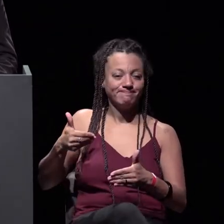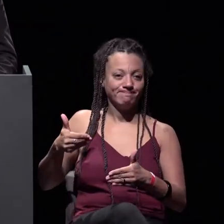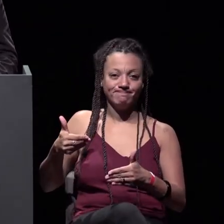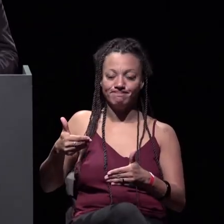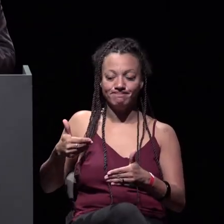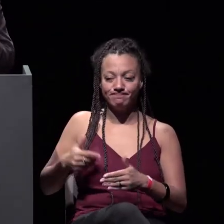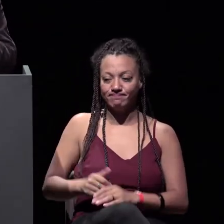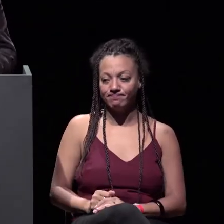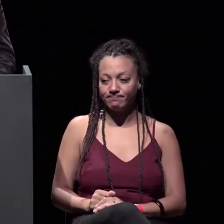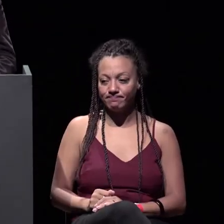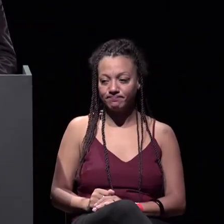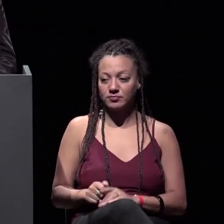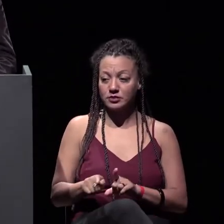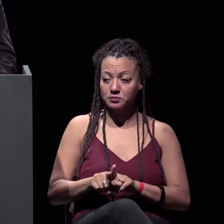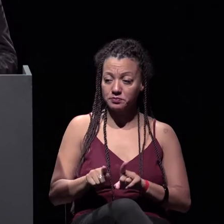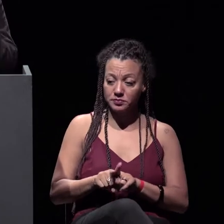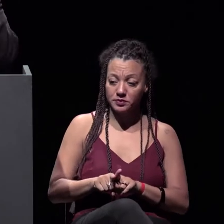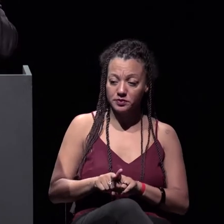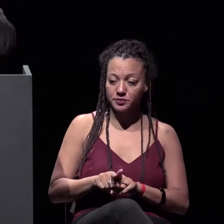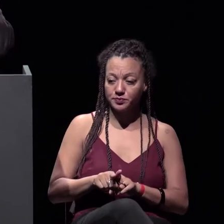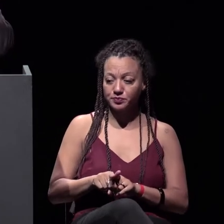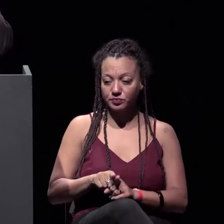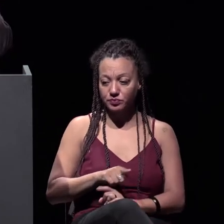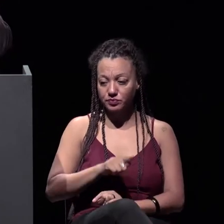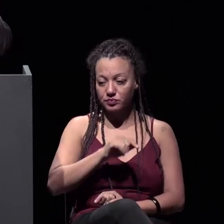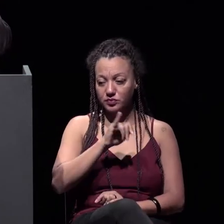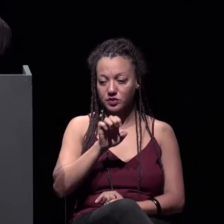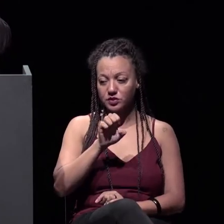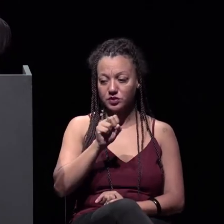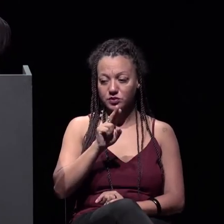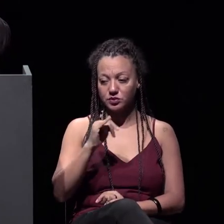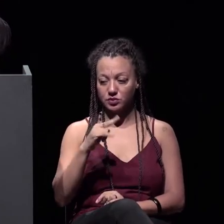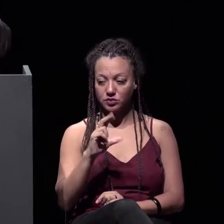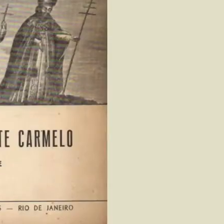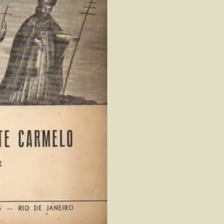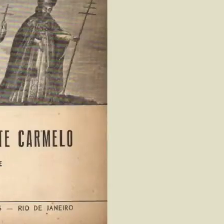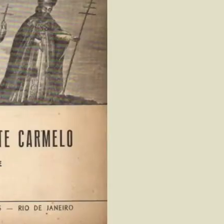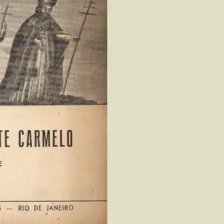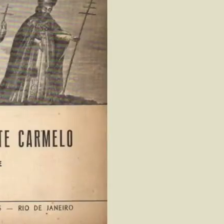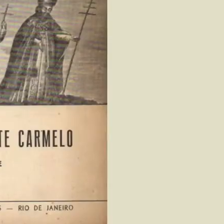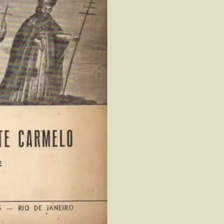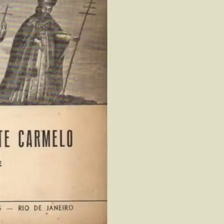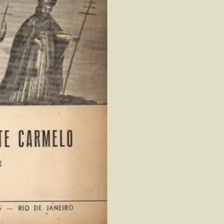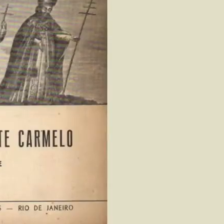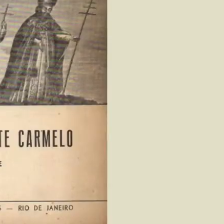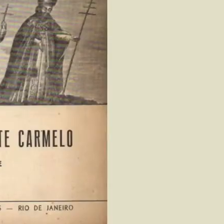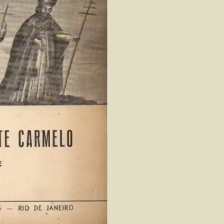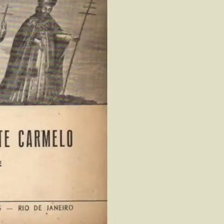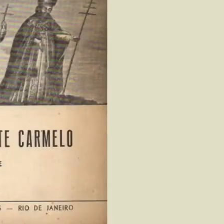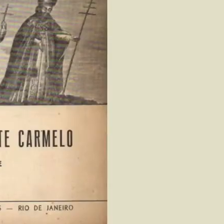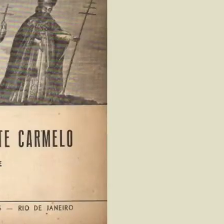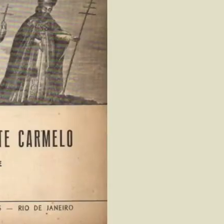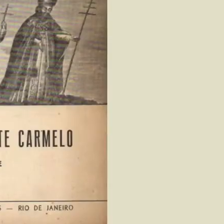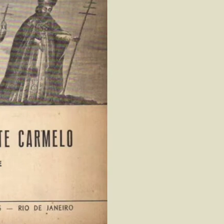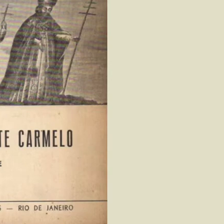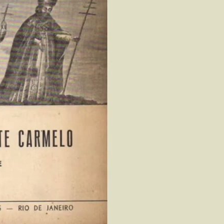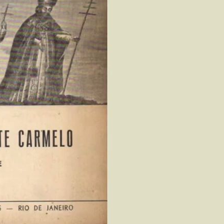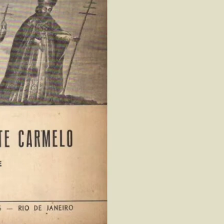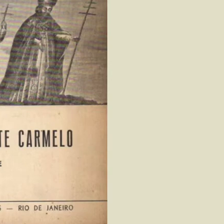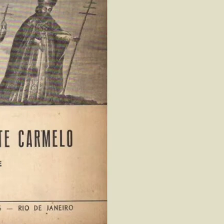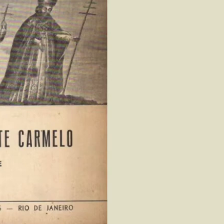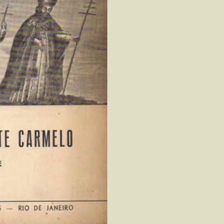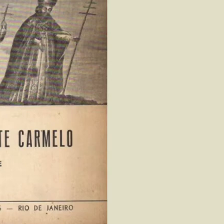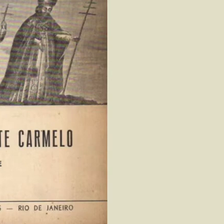ainda como dizia jesus monte carmelo um outro capítulo essencial na definição da representação étnica ligada aos